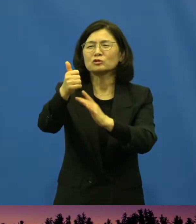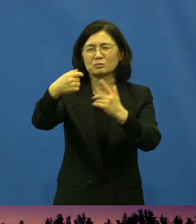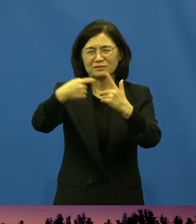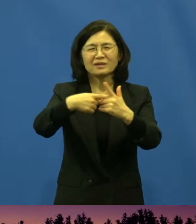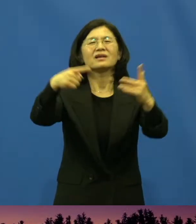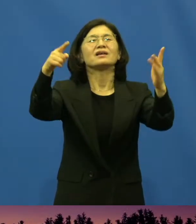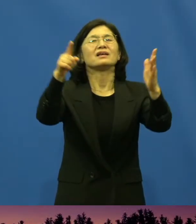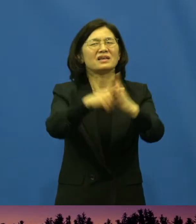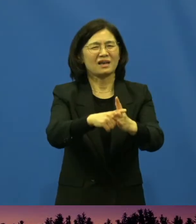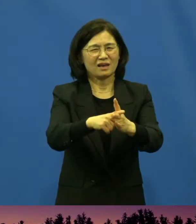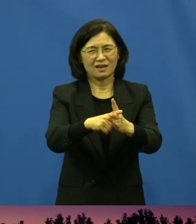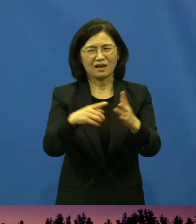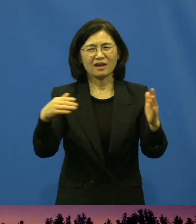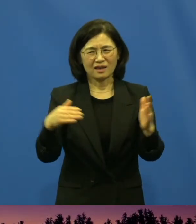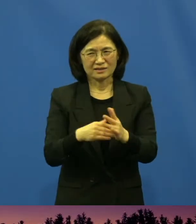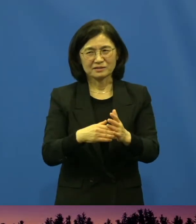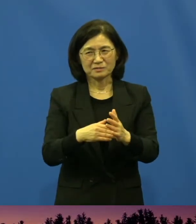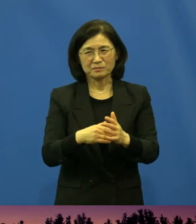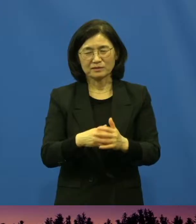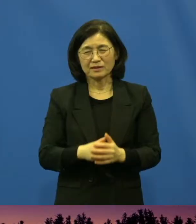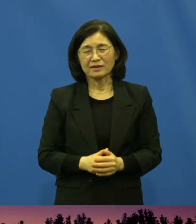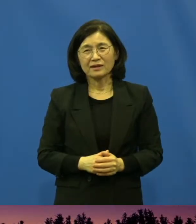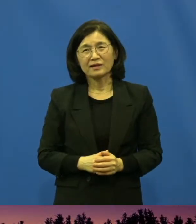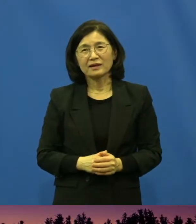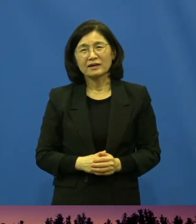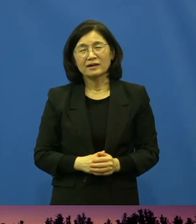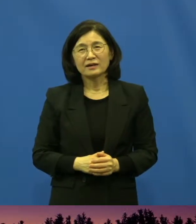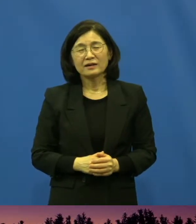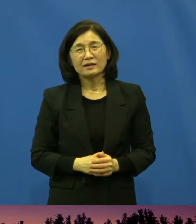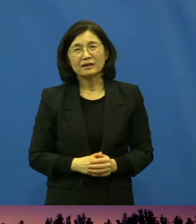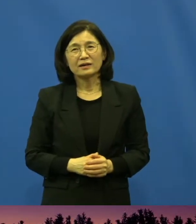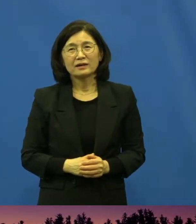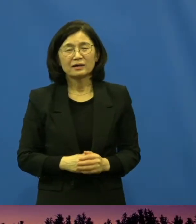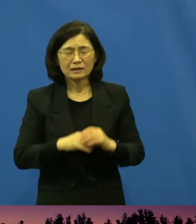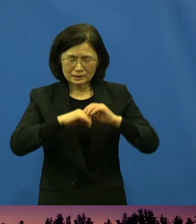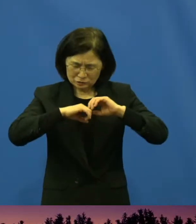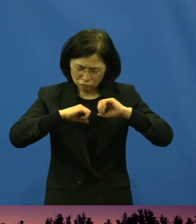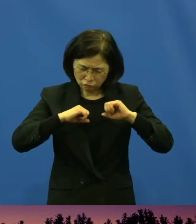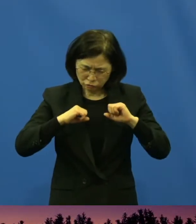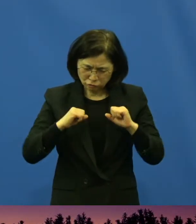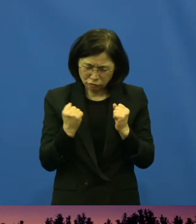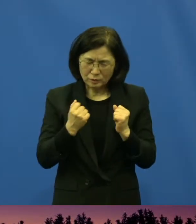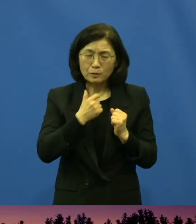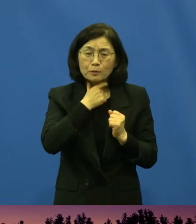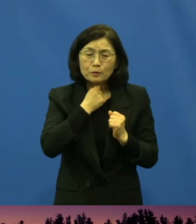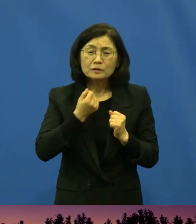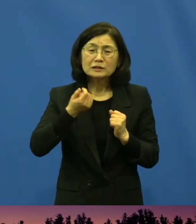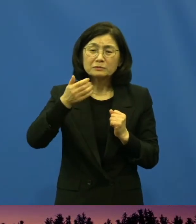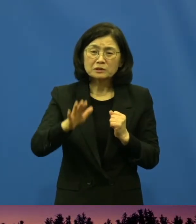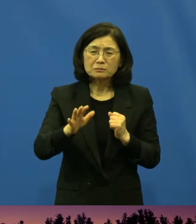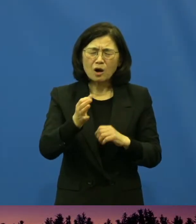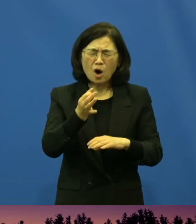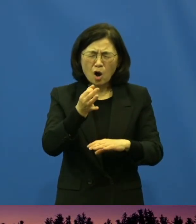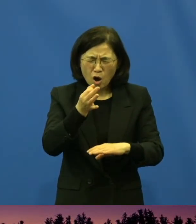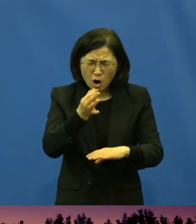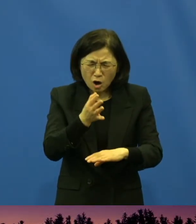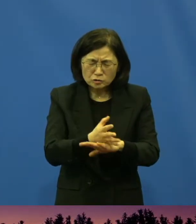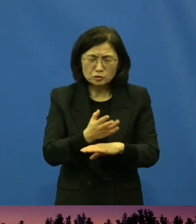여러분, 죄에 대한 우리의 태도죠. 순종의 태도를 가지고 있었으나 어쩔 수 없이 죄를 짓게 된 것.